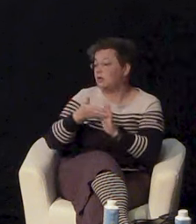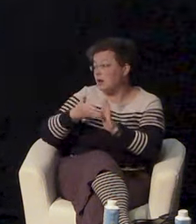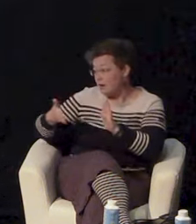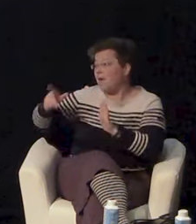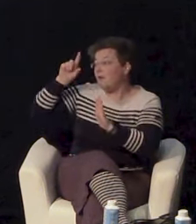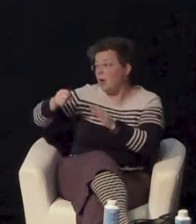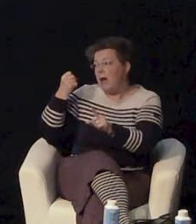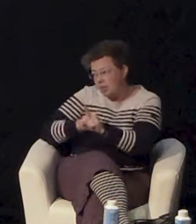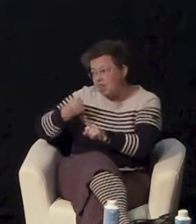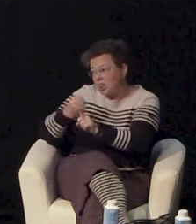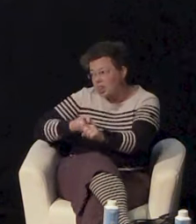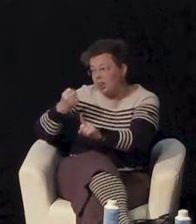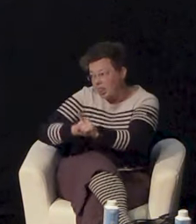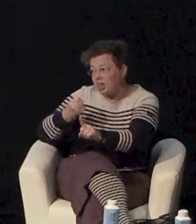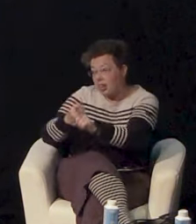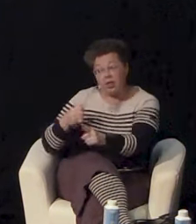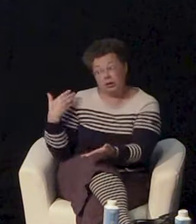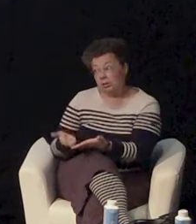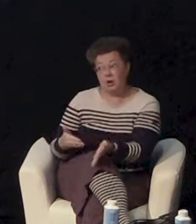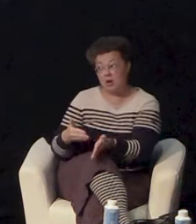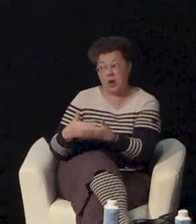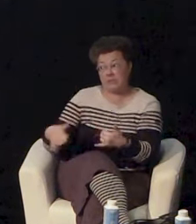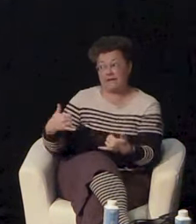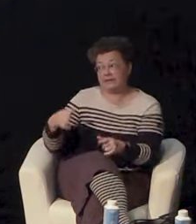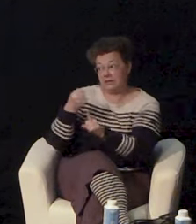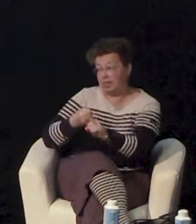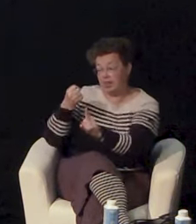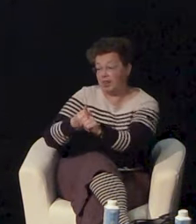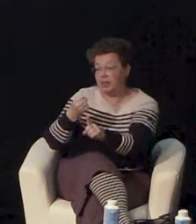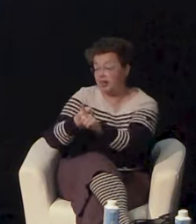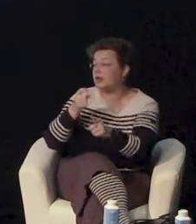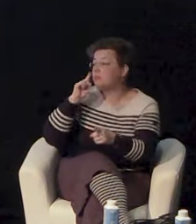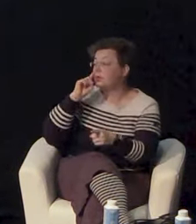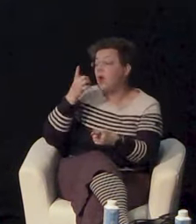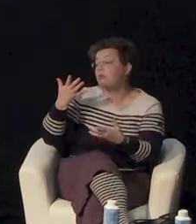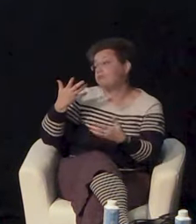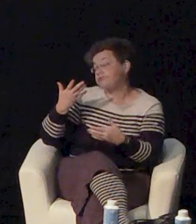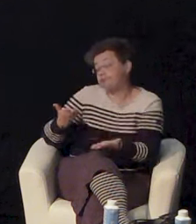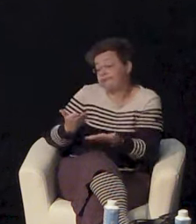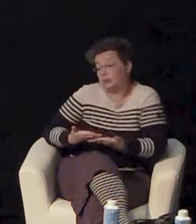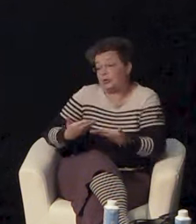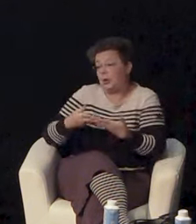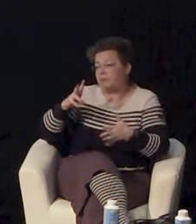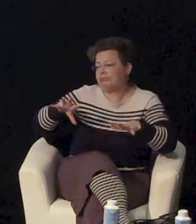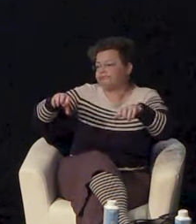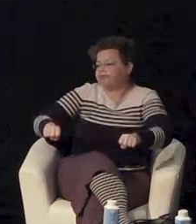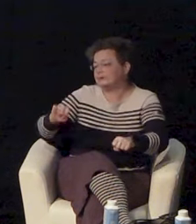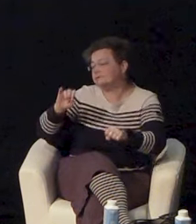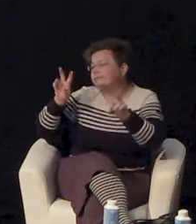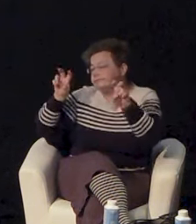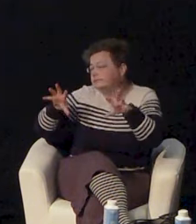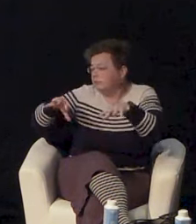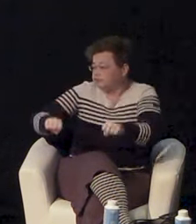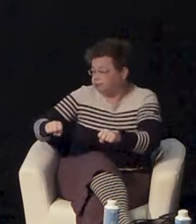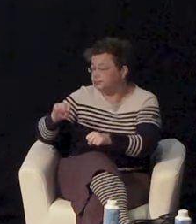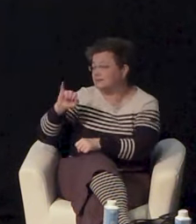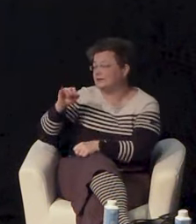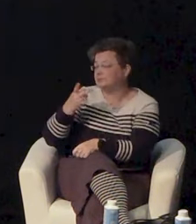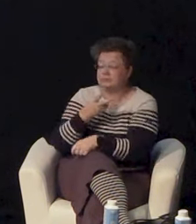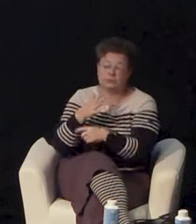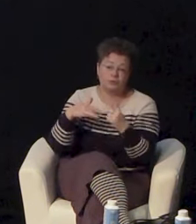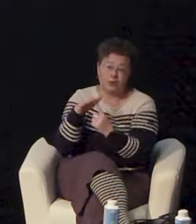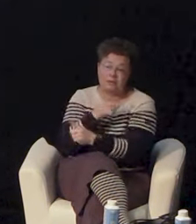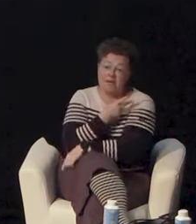États-Unis et on s'est dit que, les sourds pouvaient faire des choses. Et ça a été à cette époque-là que les sourds ont commencé à se réveiller. C'est pour ça qu'on